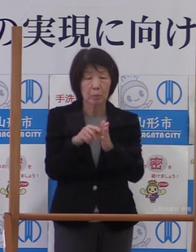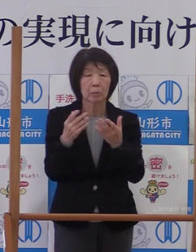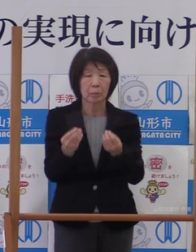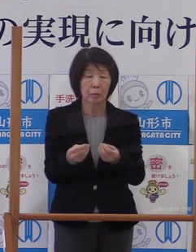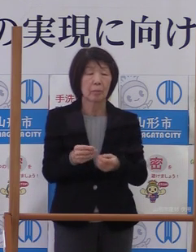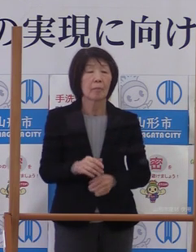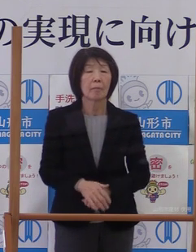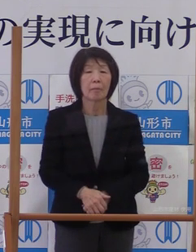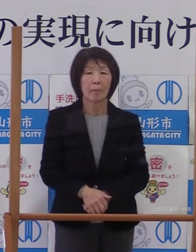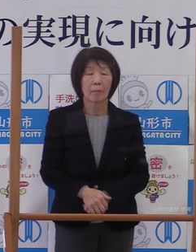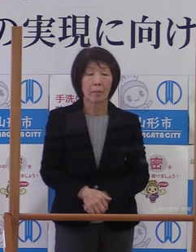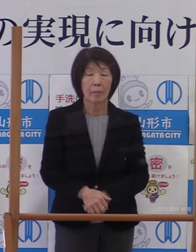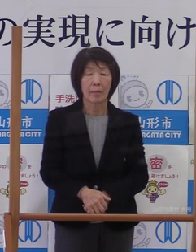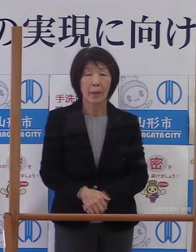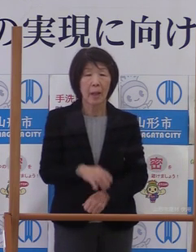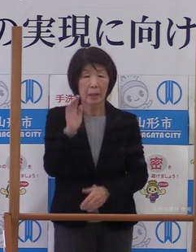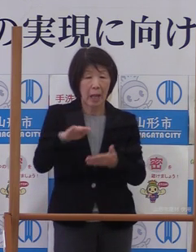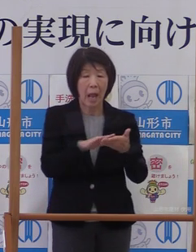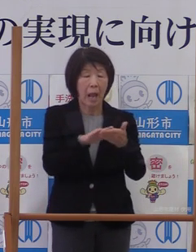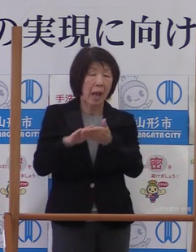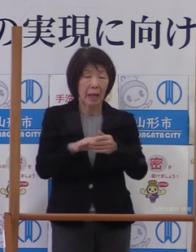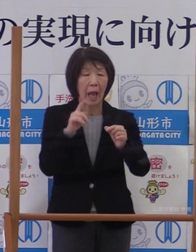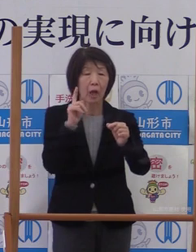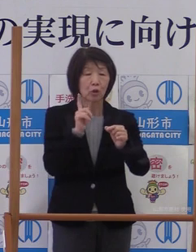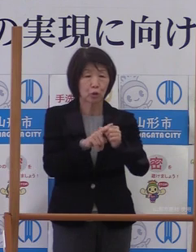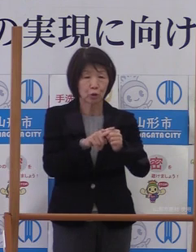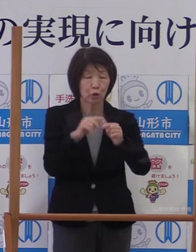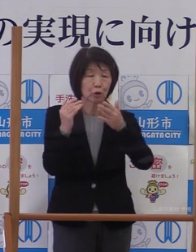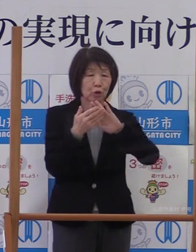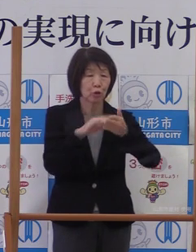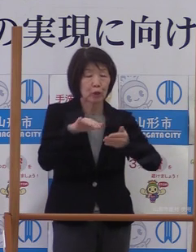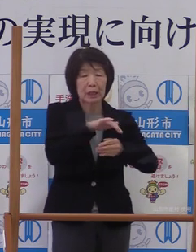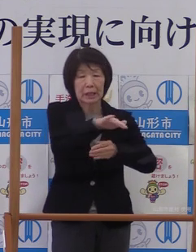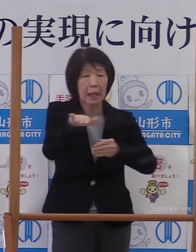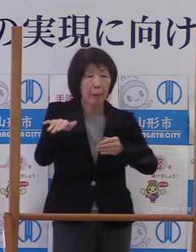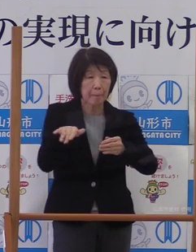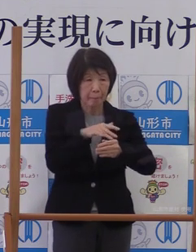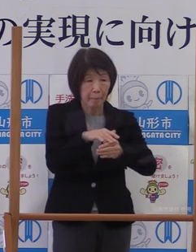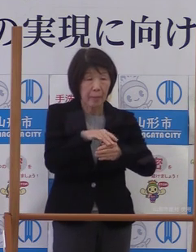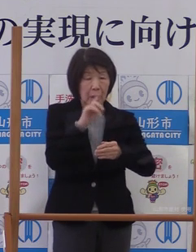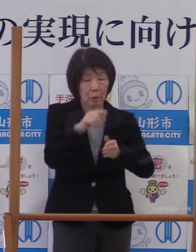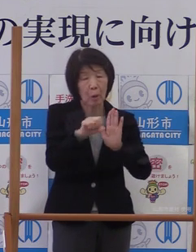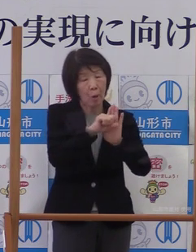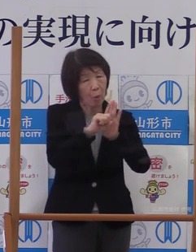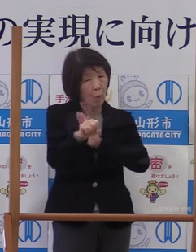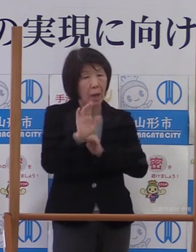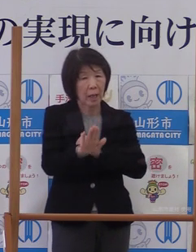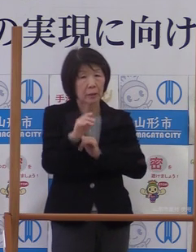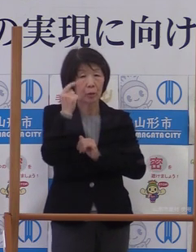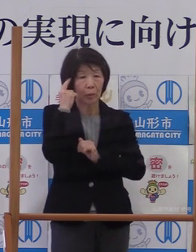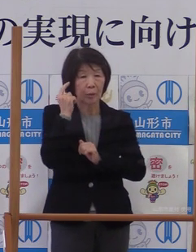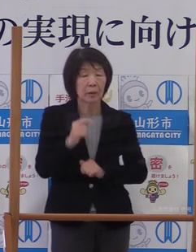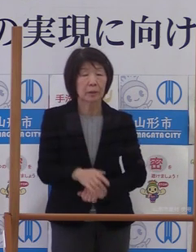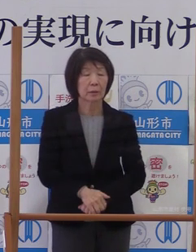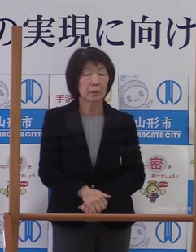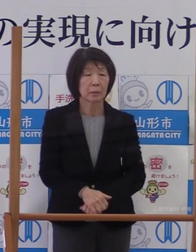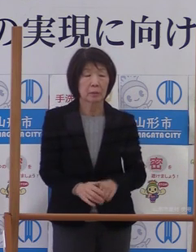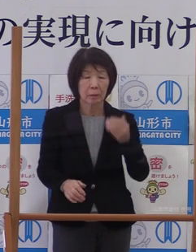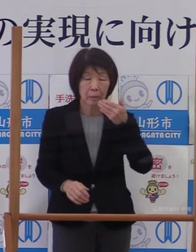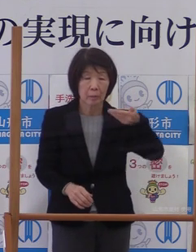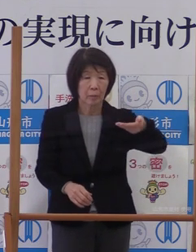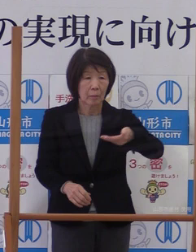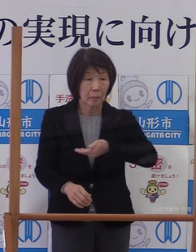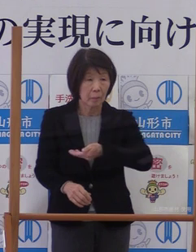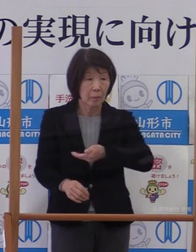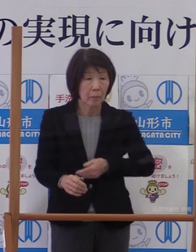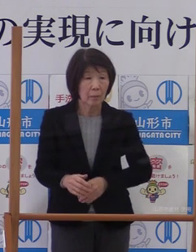つ連携中枢都市圏の生み出した成果でもあるかなというふうに考えています。 そうすると双子例